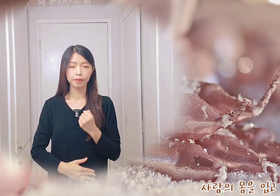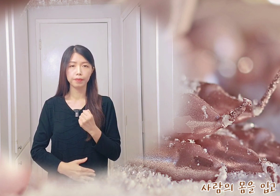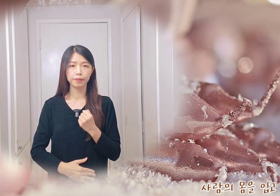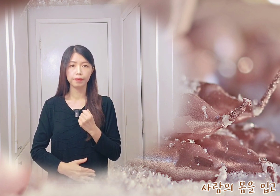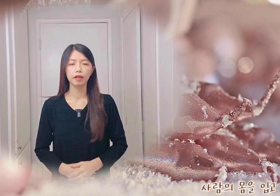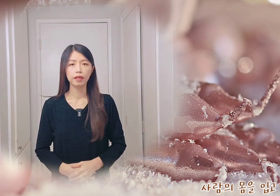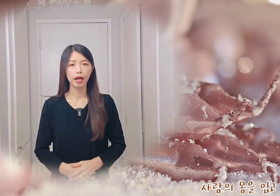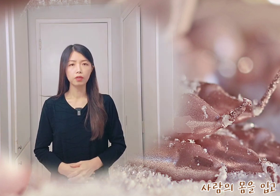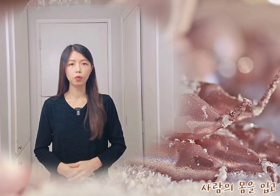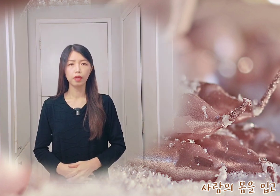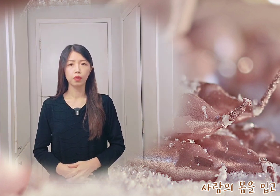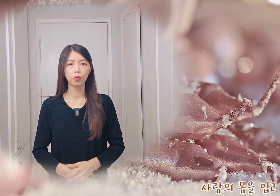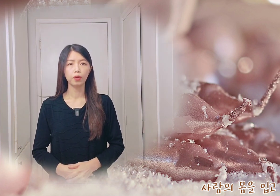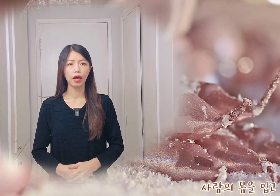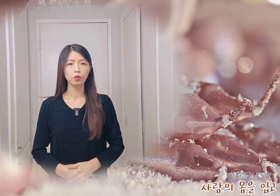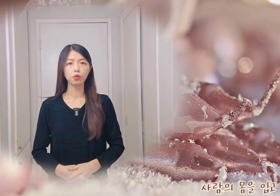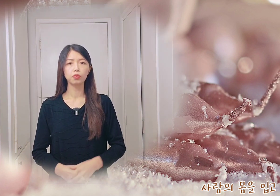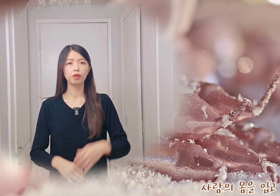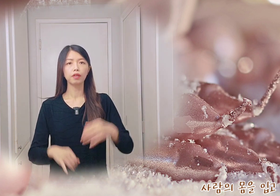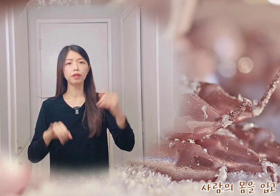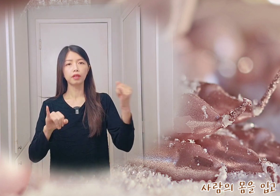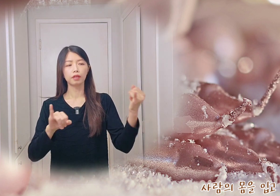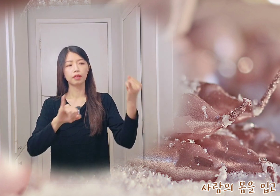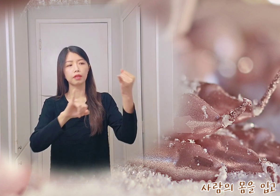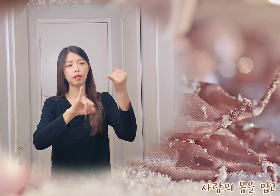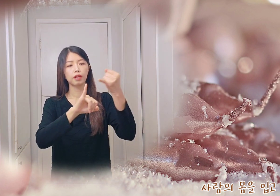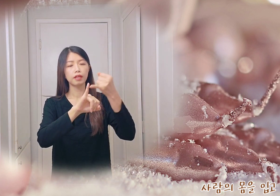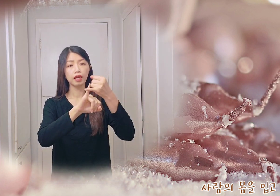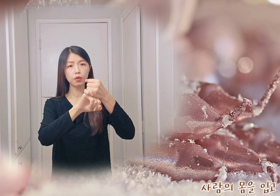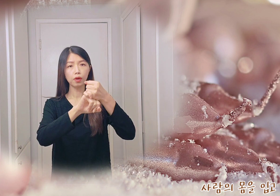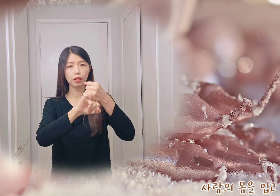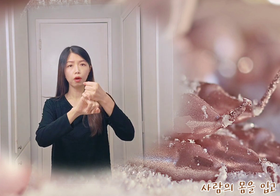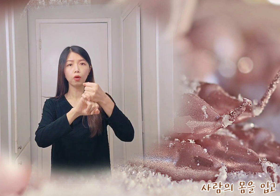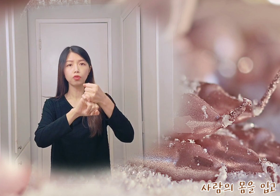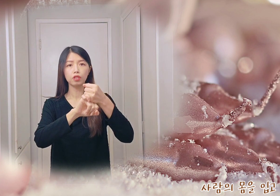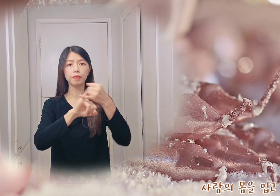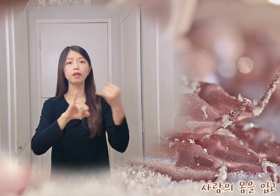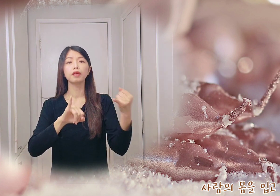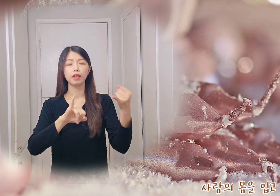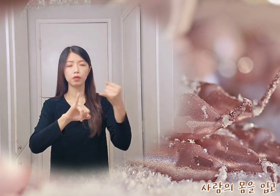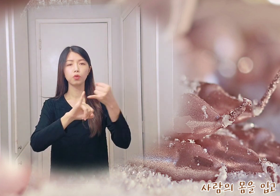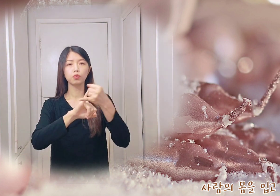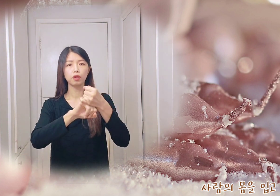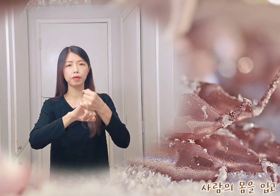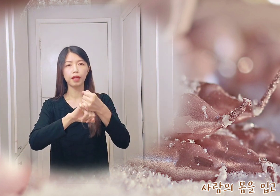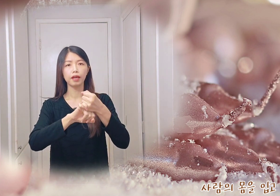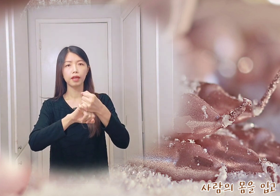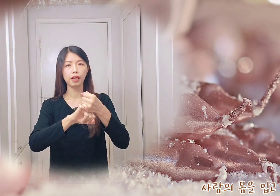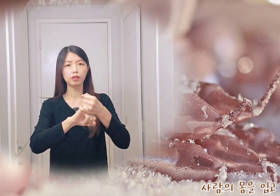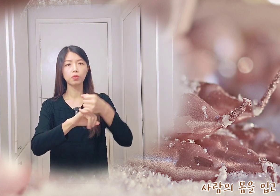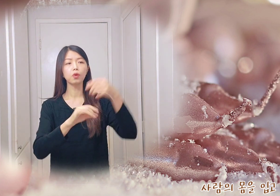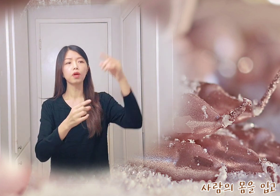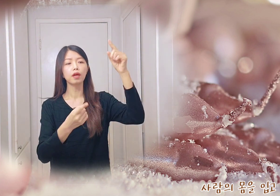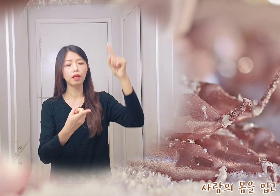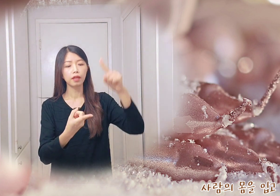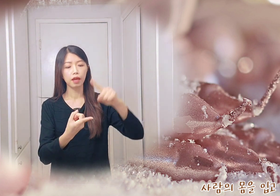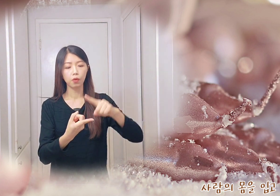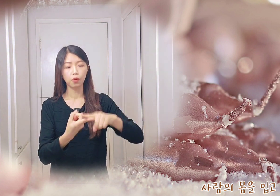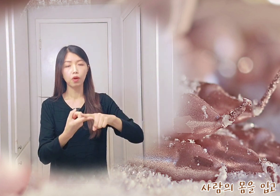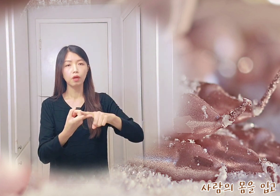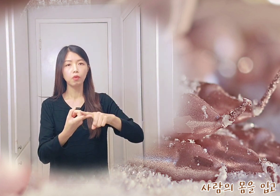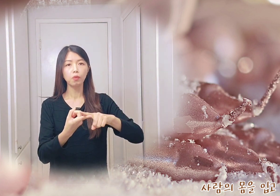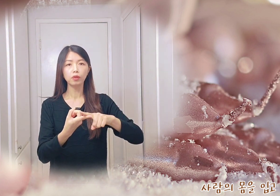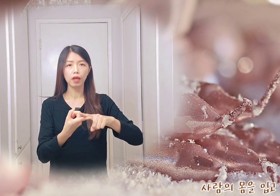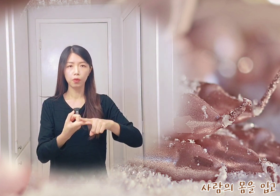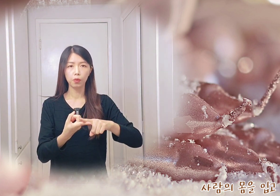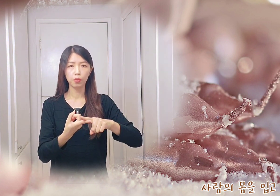가지다. 약속대로, 약속 수어는 이렇게 새끼손가락을 걸어주시면 약속 수어입니다.